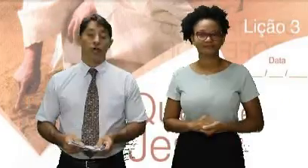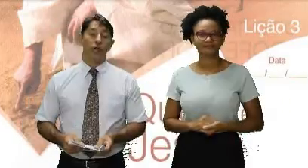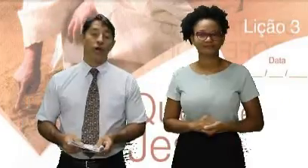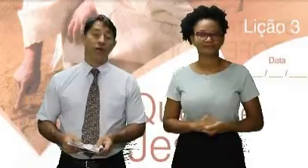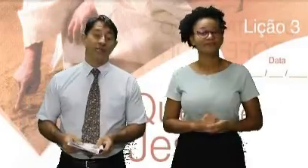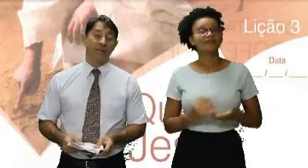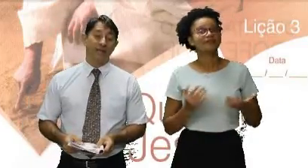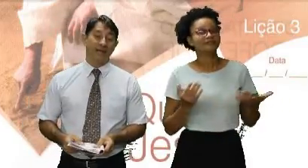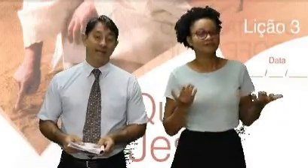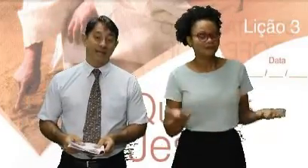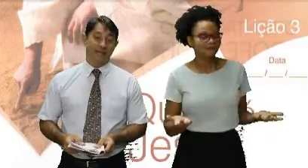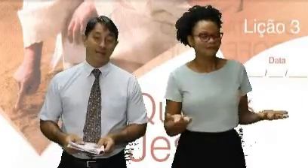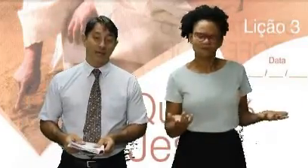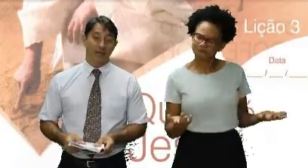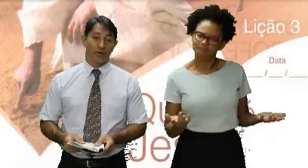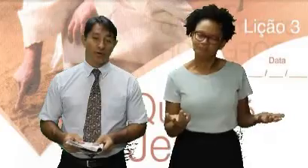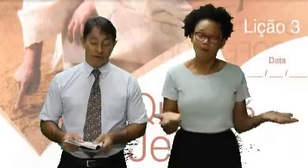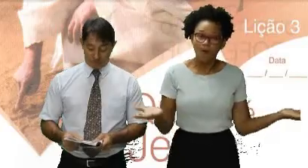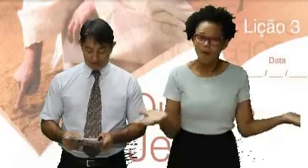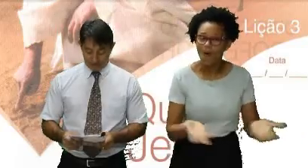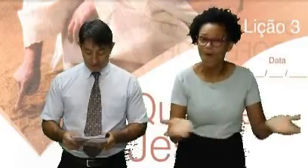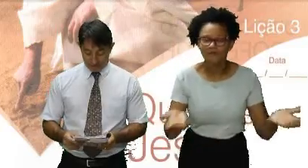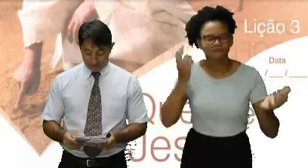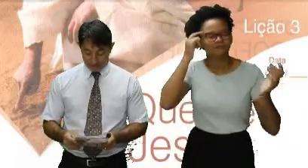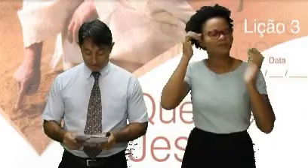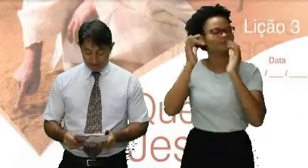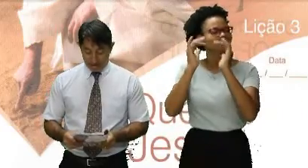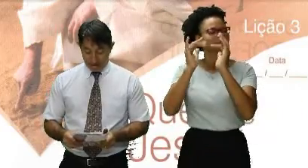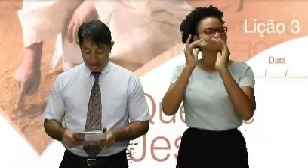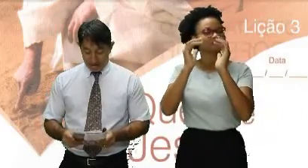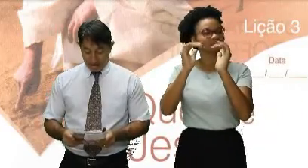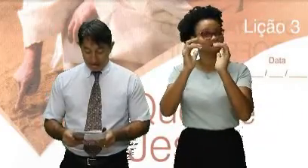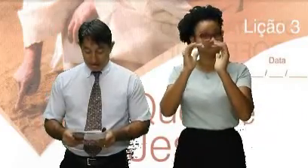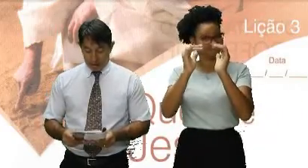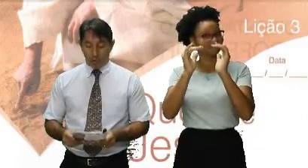Muito bem, nossa meditação de hoje é